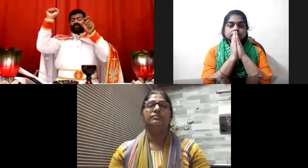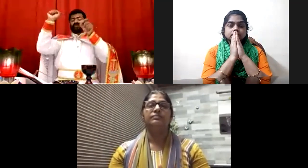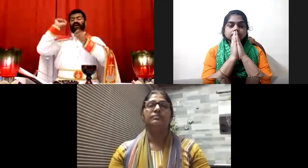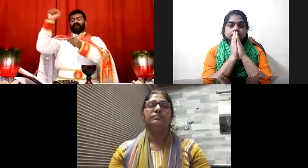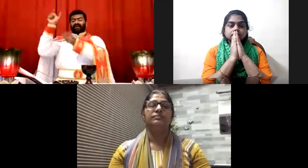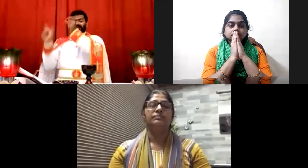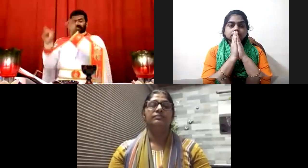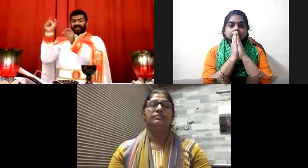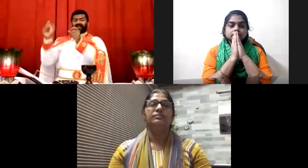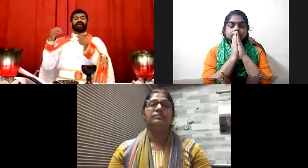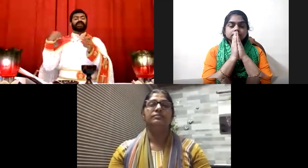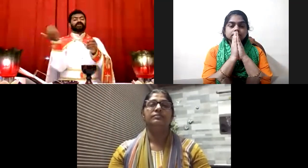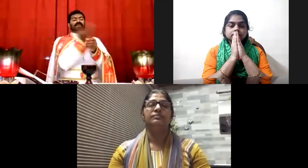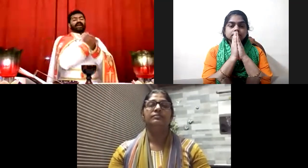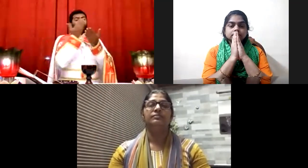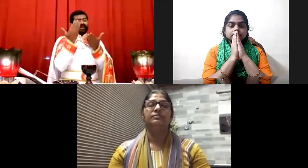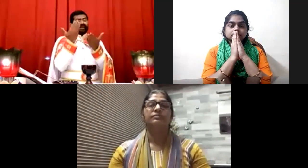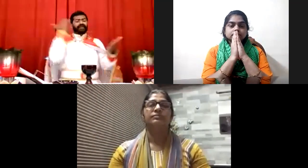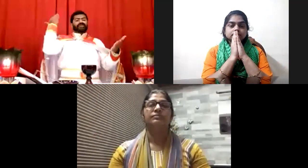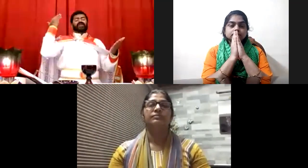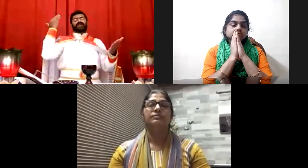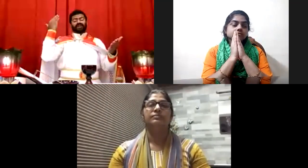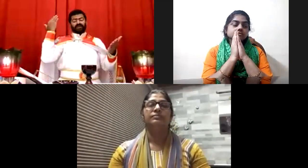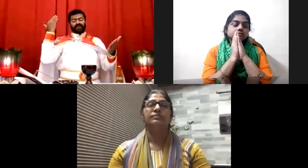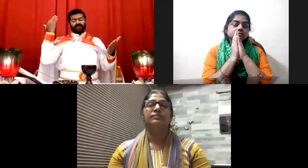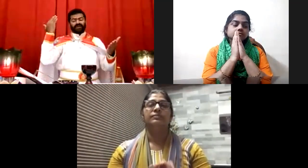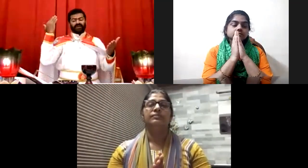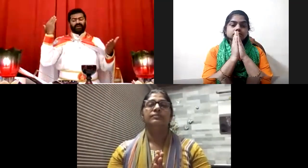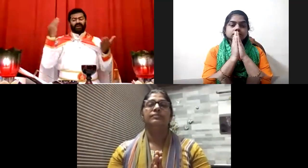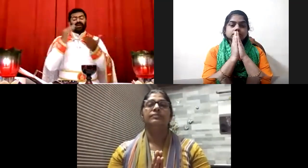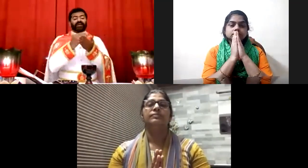ദുഷ്ടാരൂപിയിൽ നിന്നും അവന്റെ സൈന്യങ്ങളിൽ നിന്നും ഞങ്ങളെ രക്ഷിക്കണമേ.